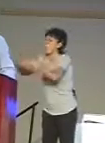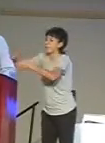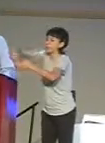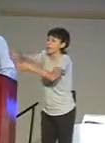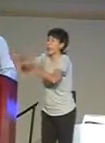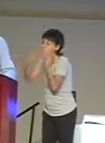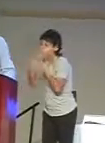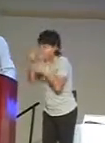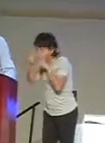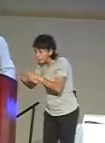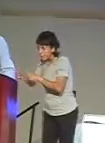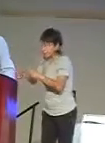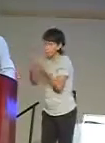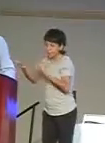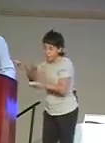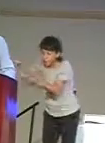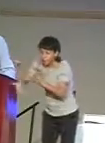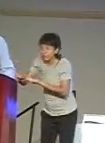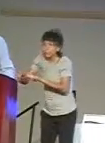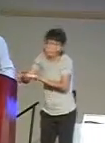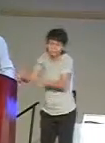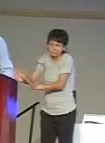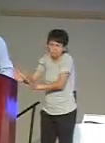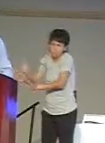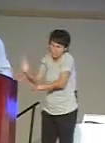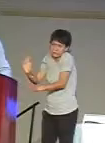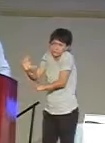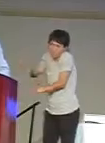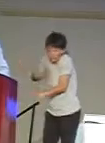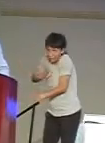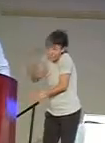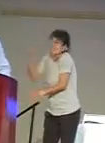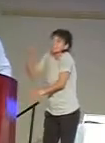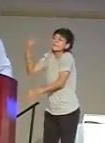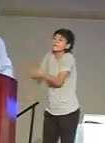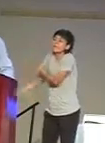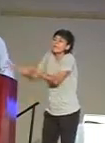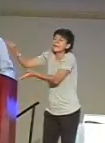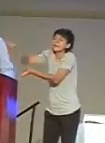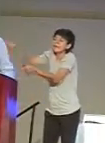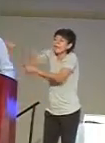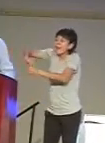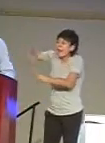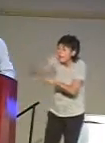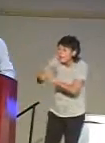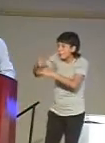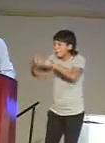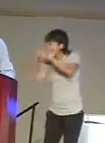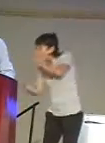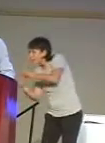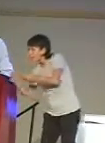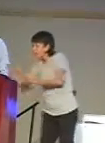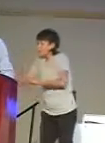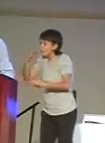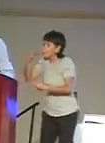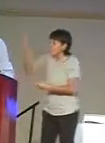no existan proveedores en esas unidades médicas o que los proveedores de esas